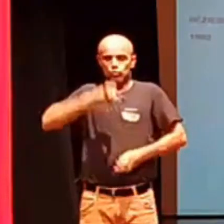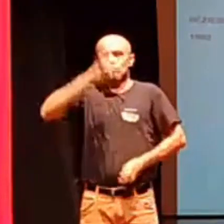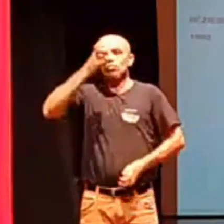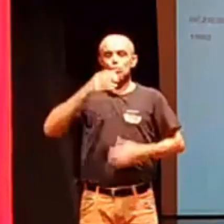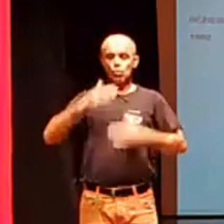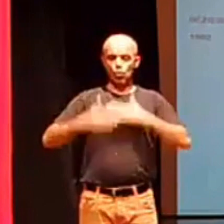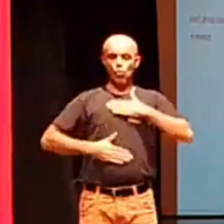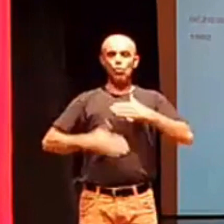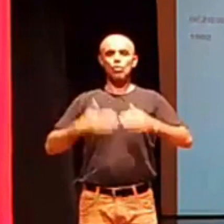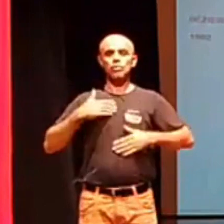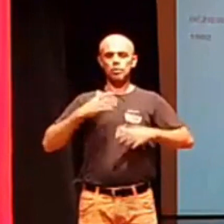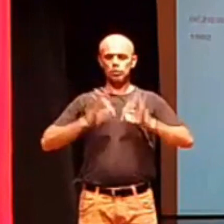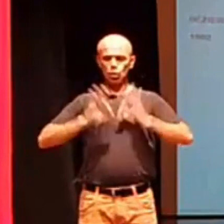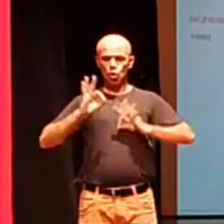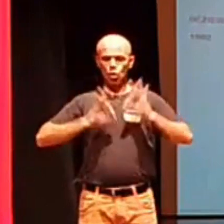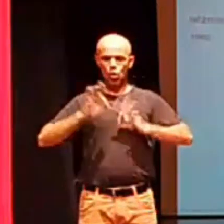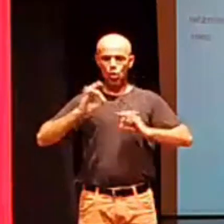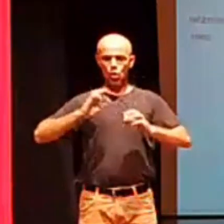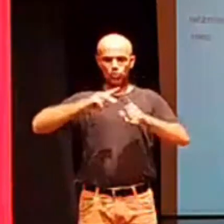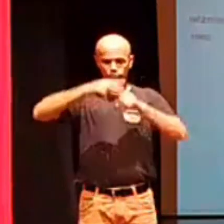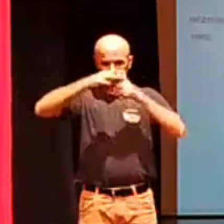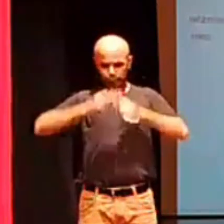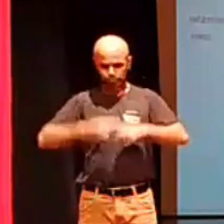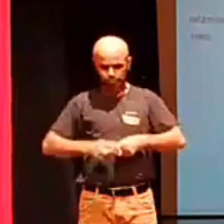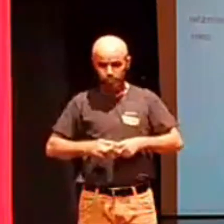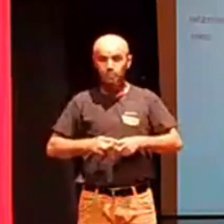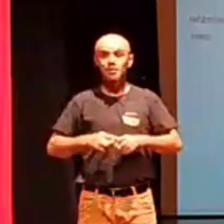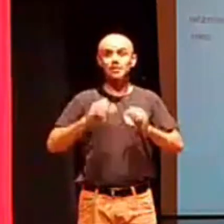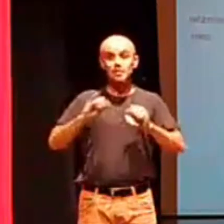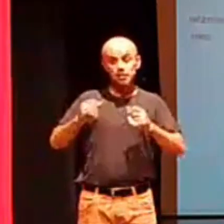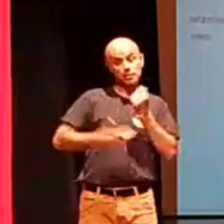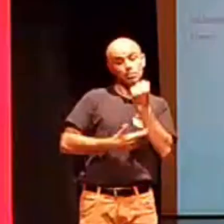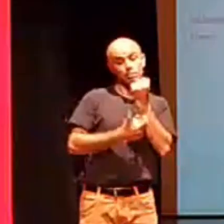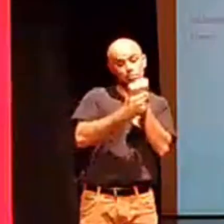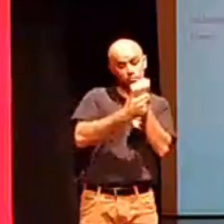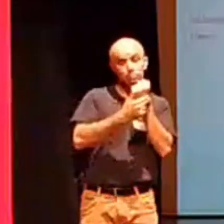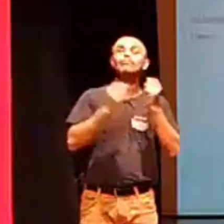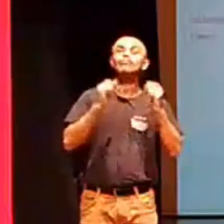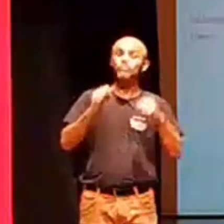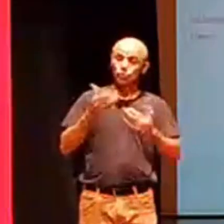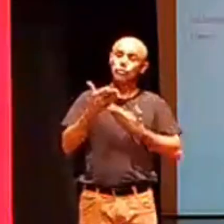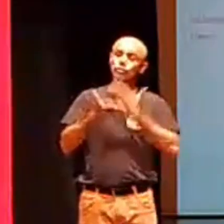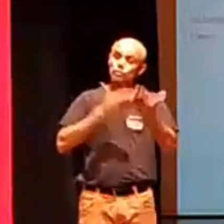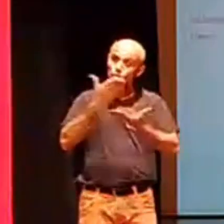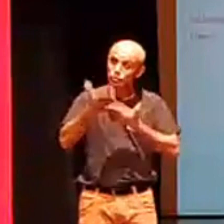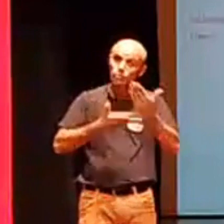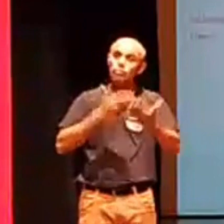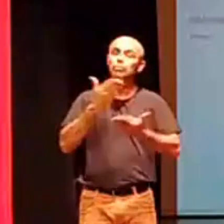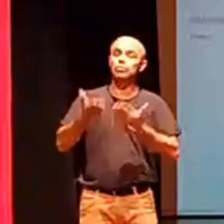se reorganizar, quando necessário tem cirurgias, quando necessário tem tratamentos